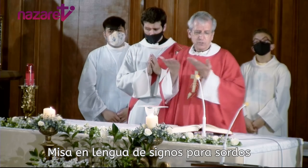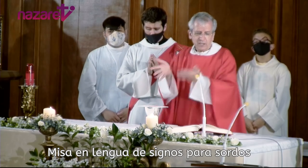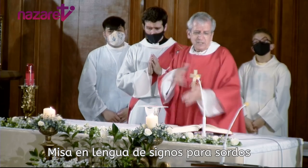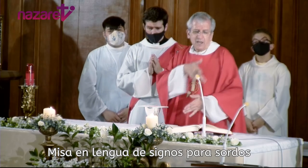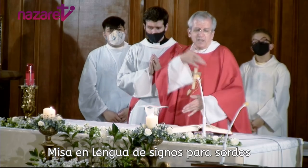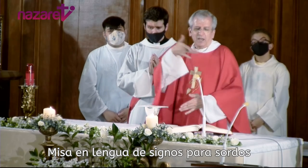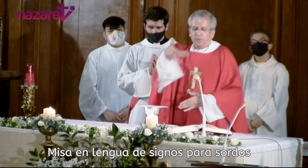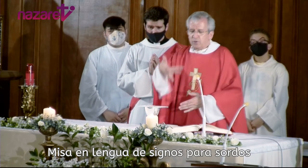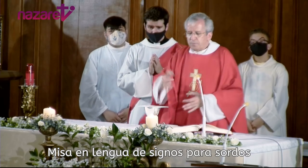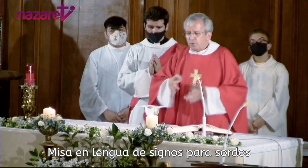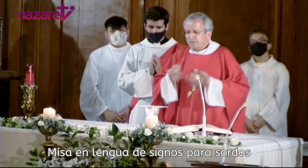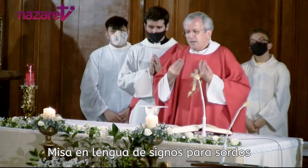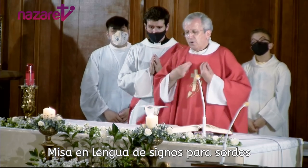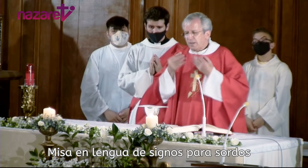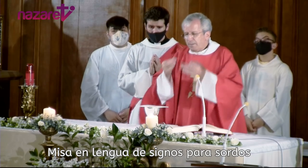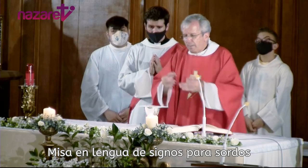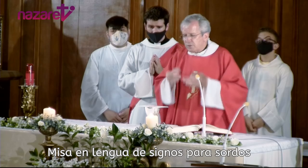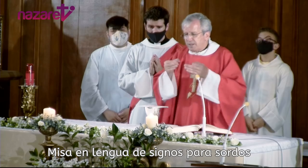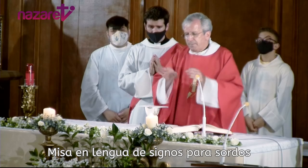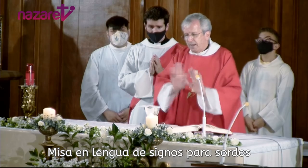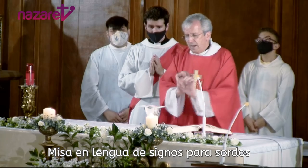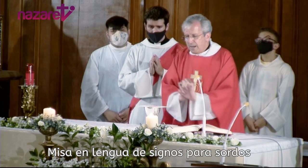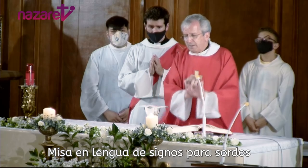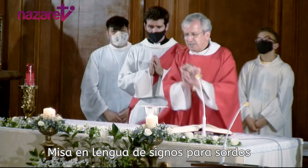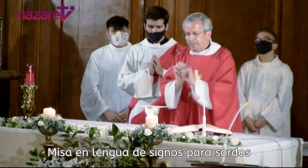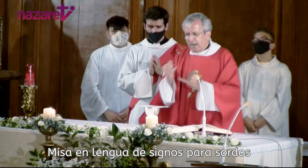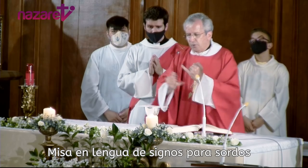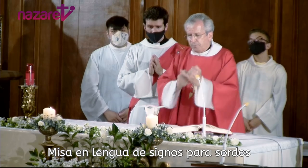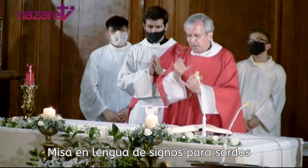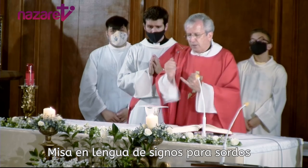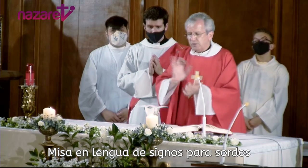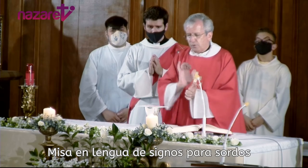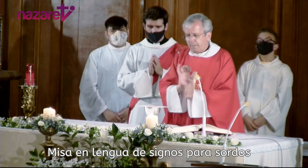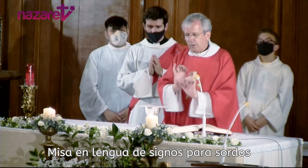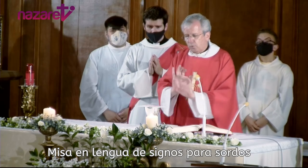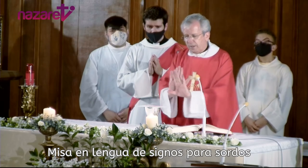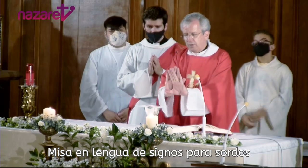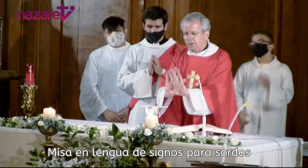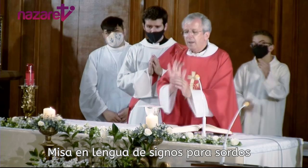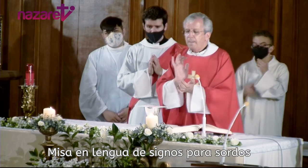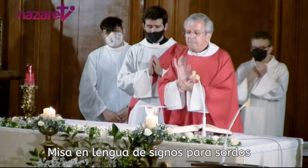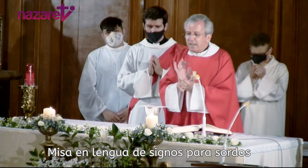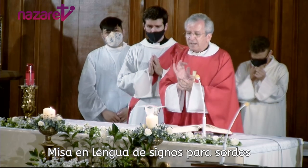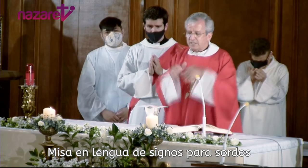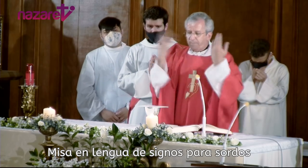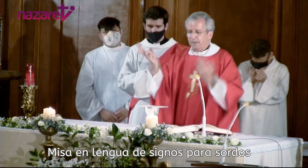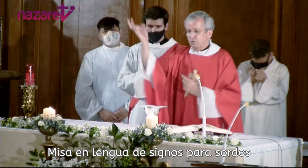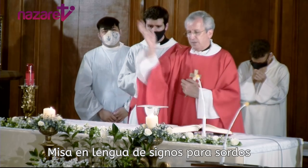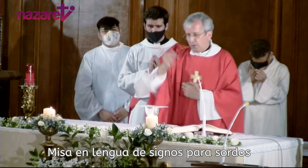días y ayudados por tu misericordia vivamos siempre libres de pecado y protegidos de toda perturbación mientras esperamos la